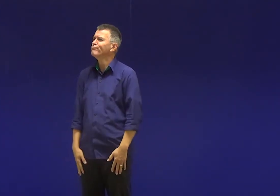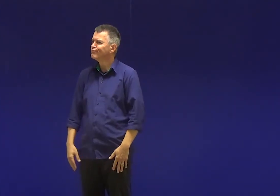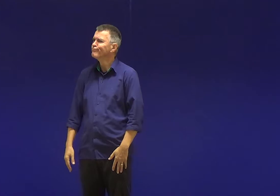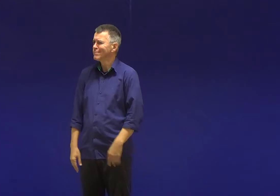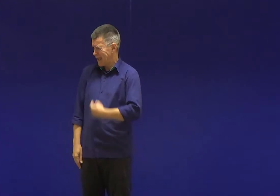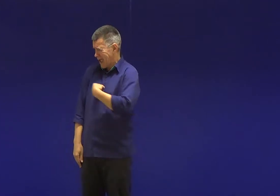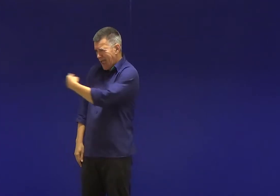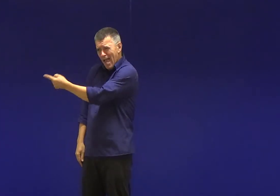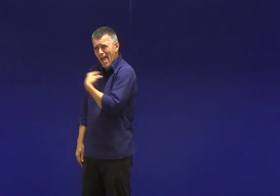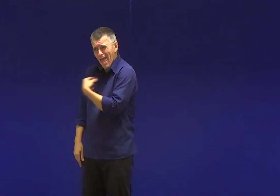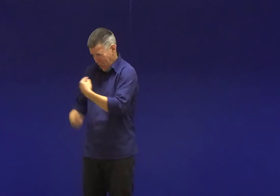Igual a mim.